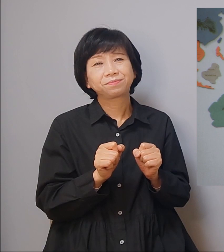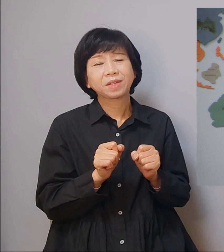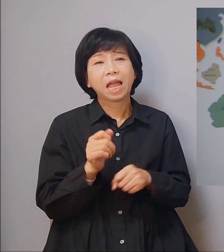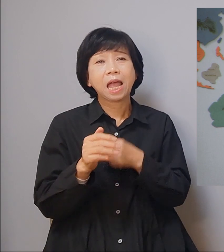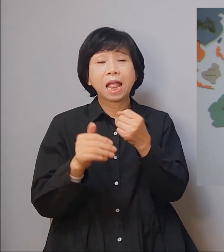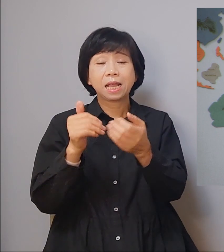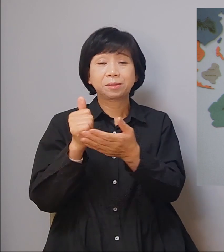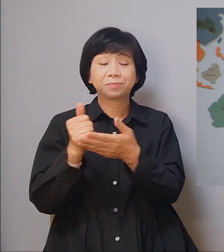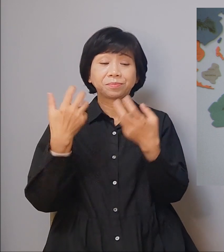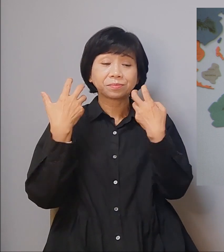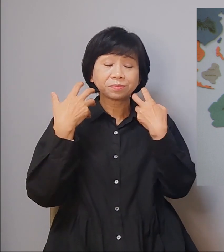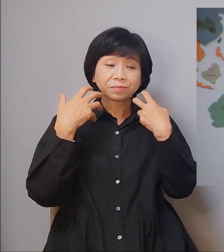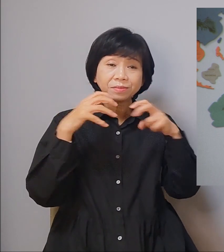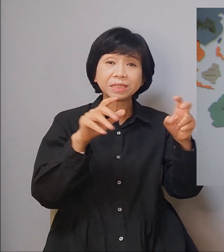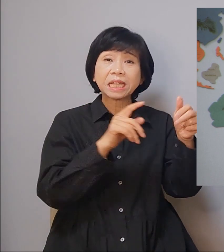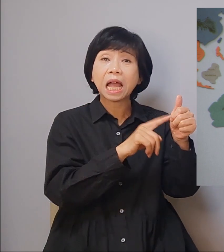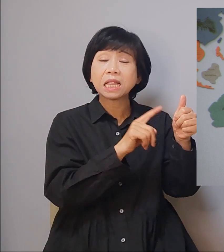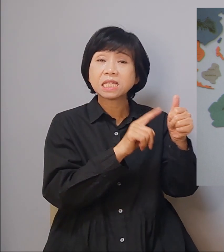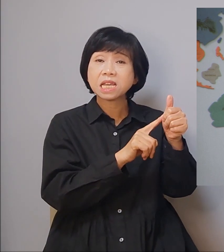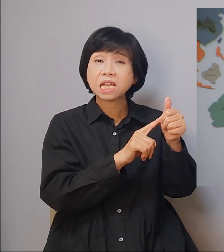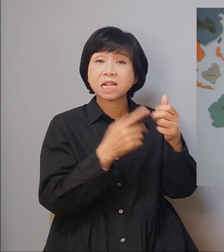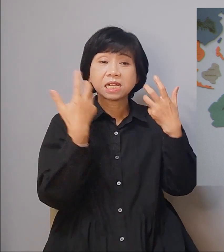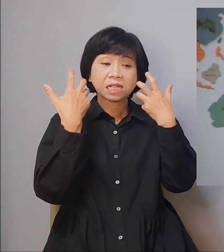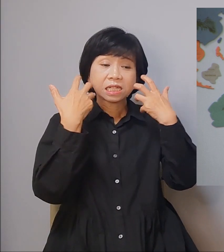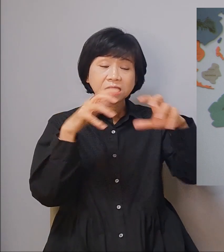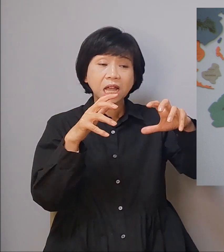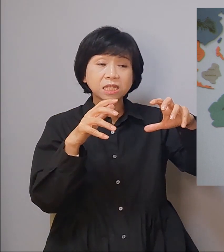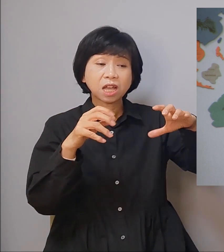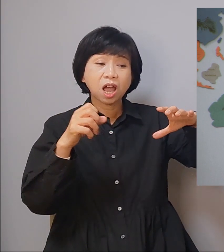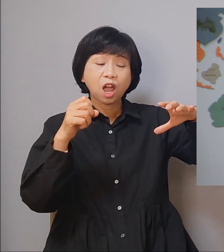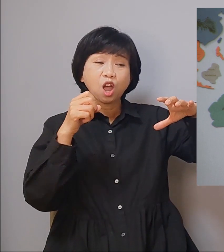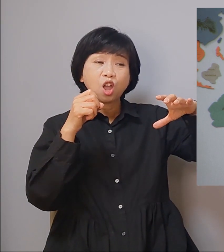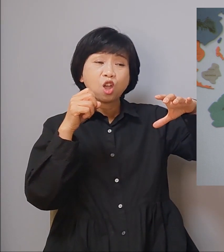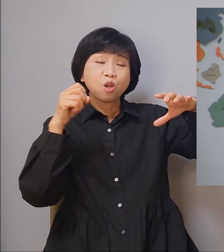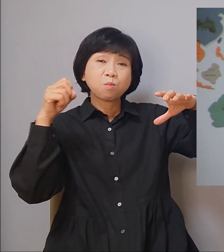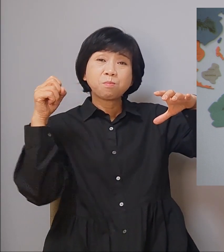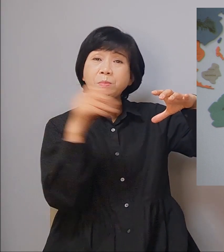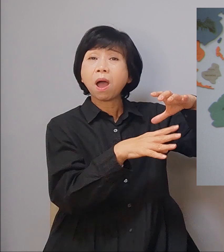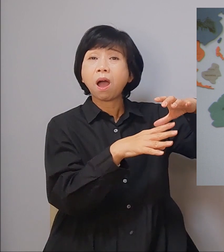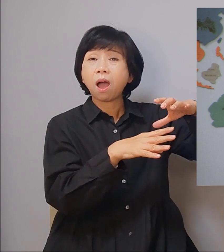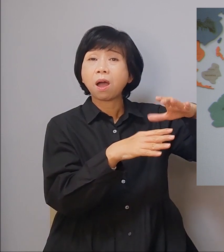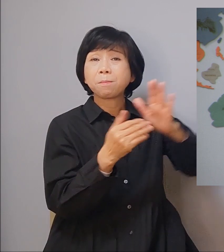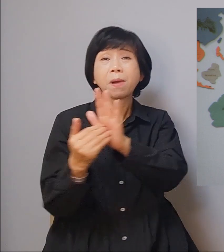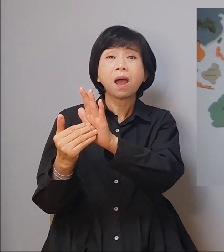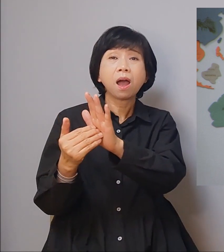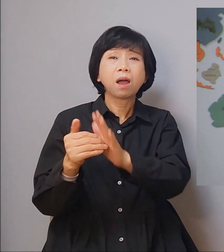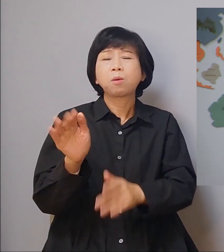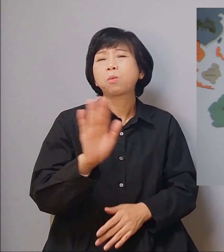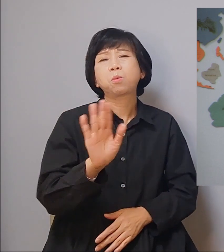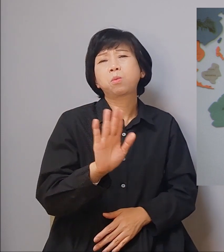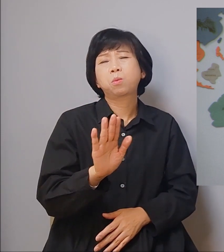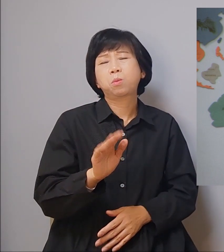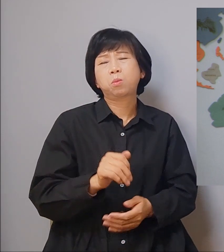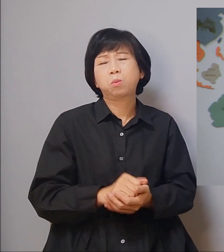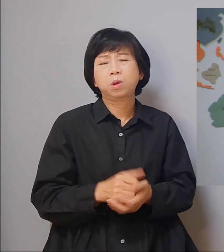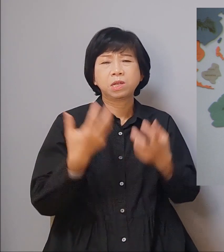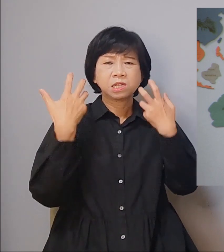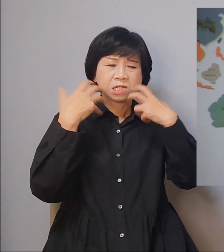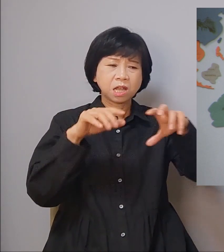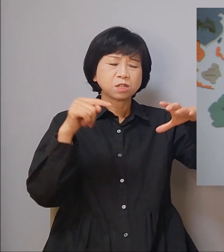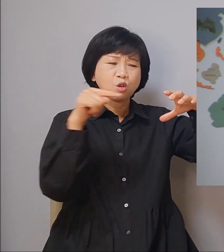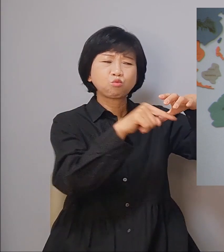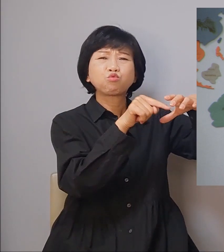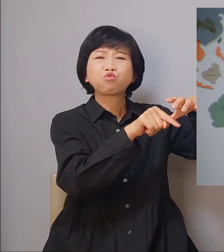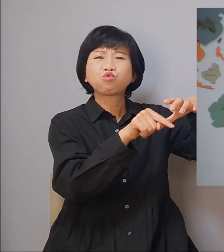하나님은 다니엘이 사자굴에 던져지지 않게 막아주시지 않았습니다. 그 대신 사자굴 속에서